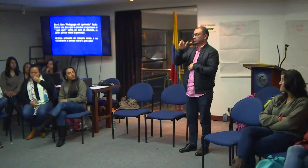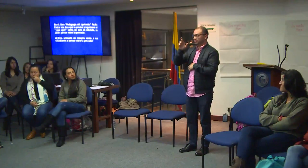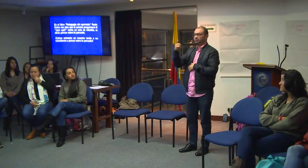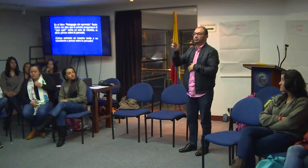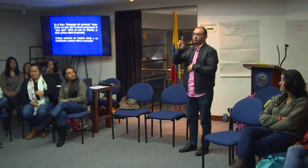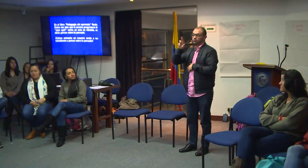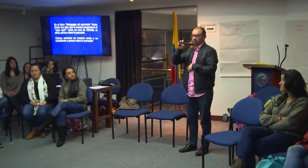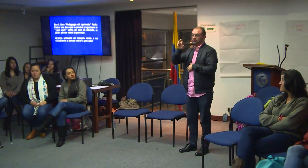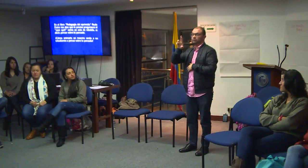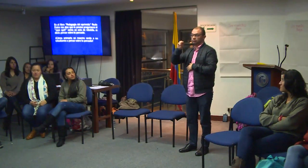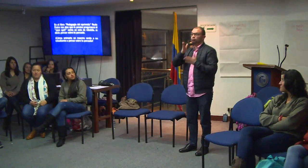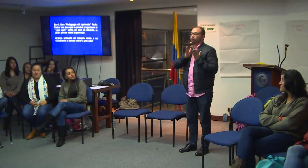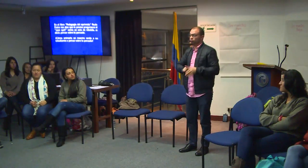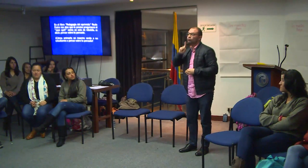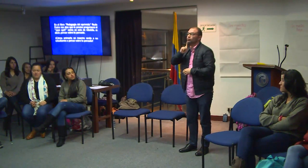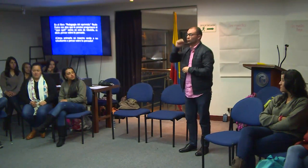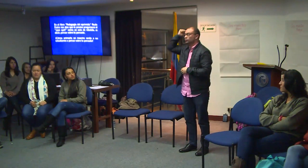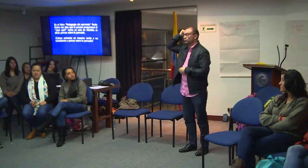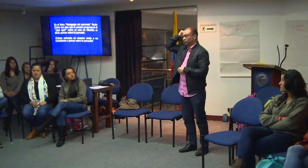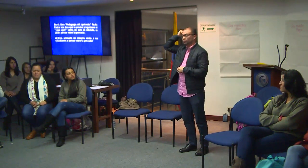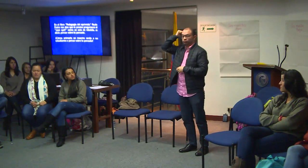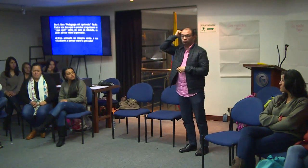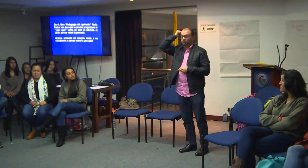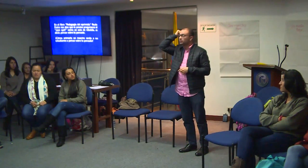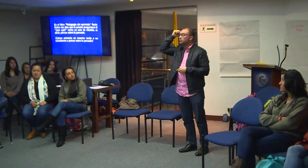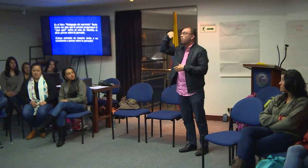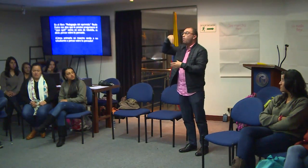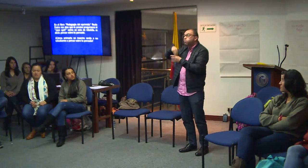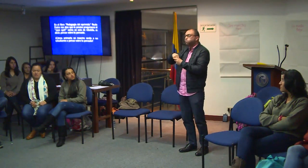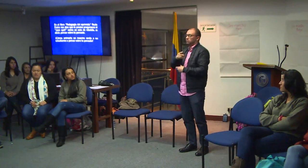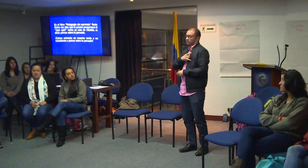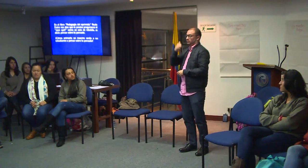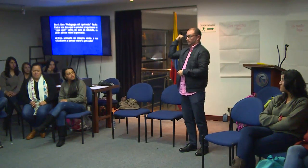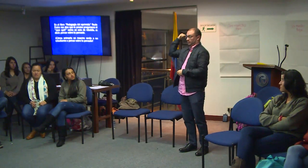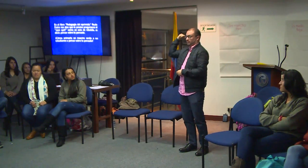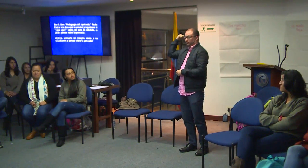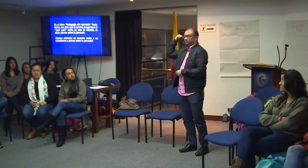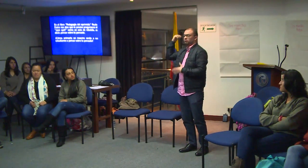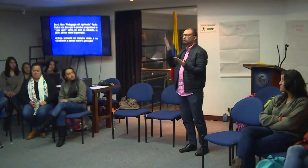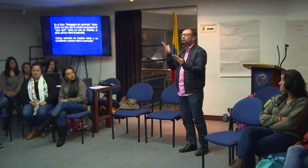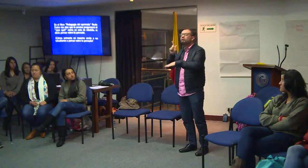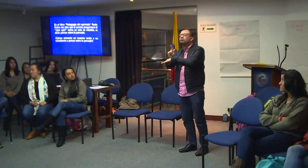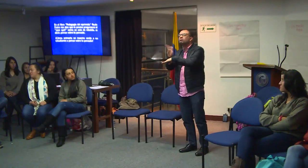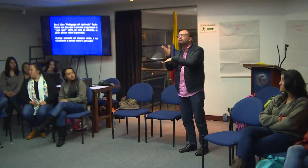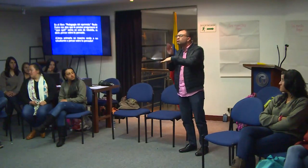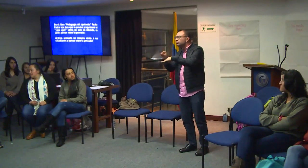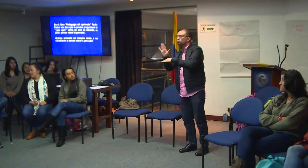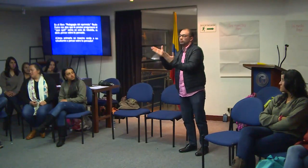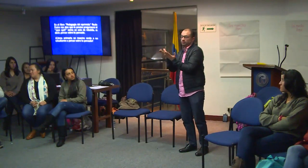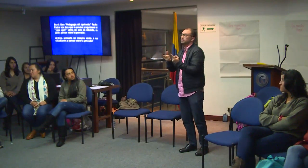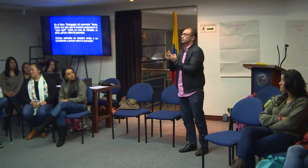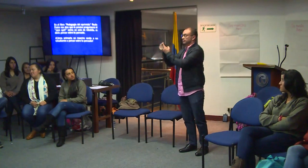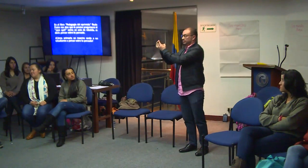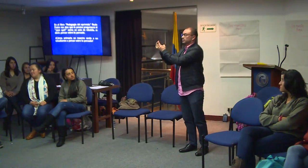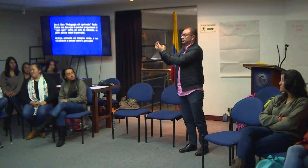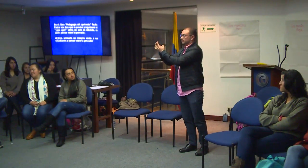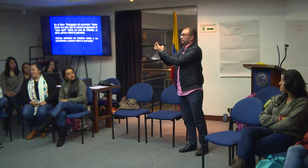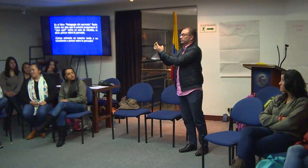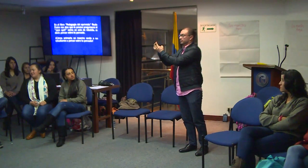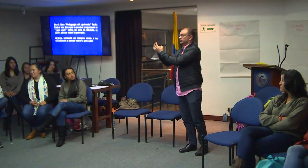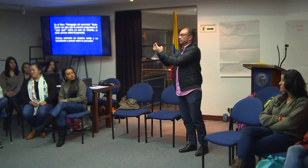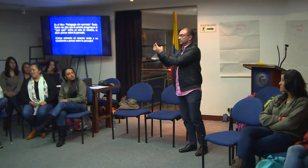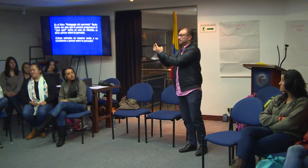Mi nombre es Omar Romero, soy una persona sorda y soy profesor de aquí de la Universidad Pedagógica. Estoy